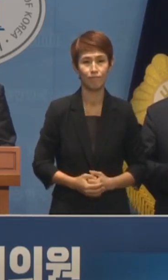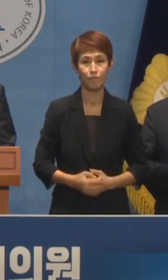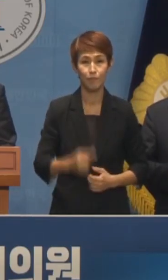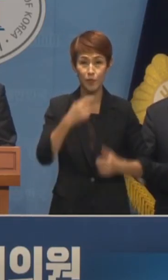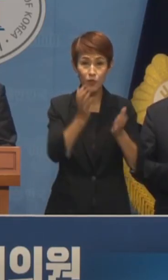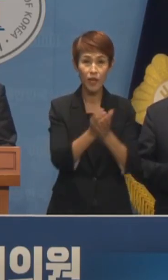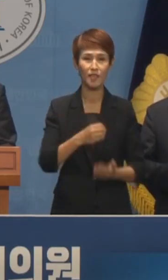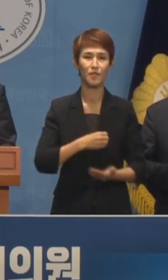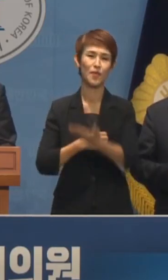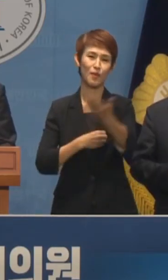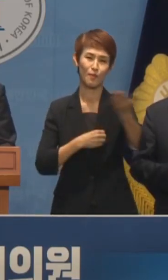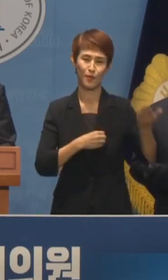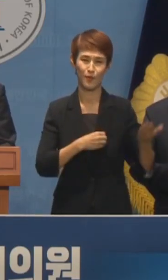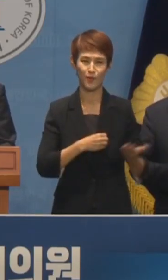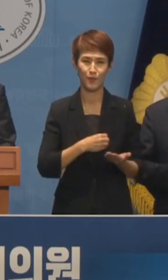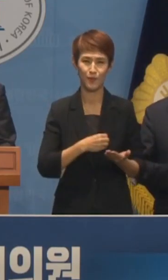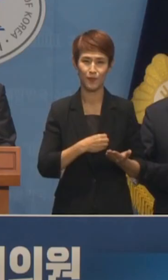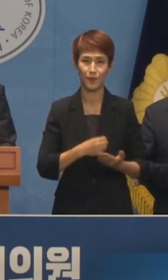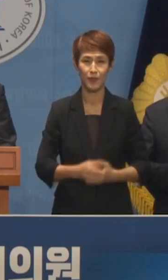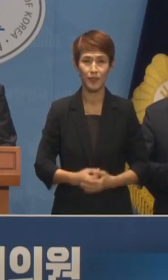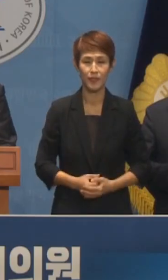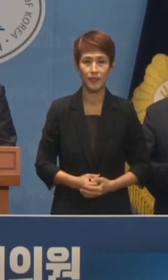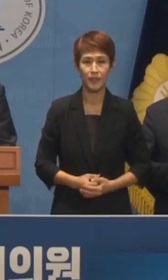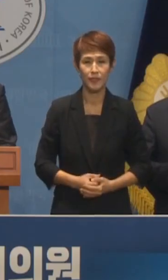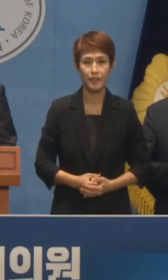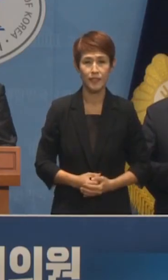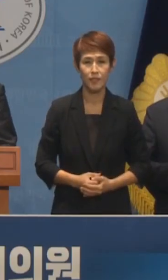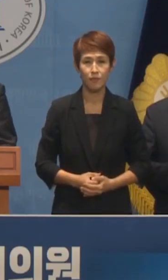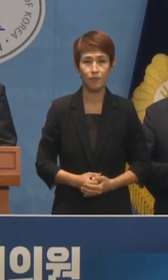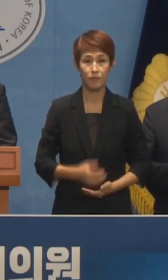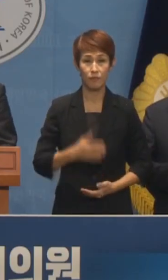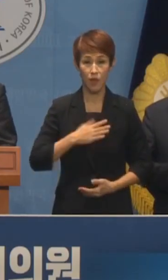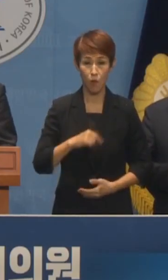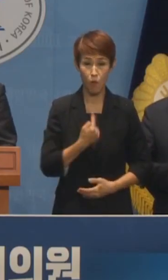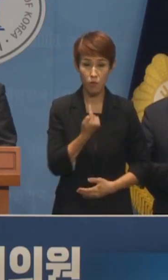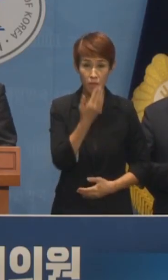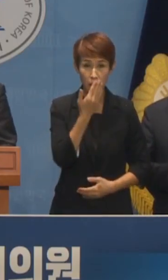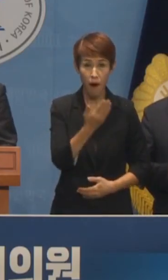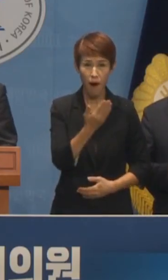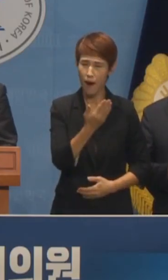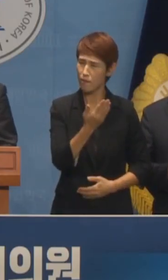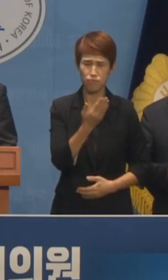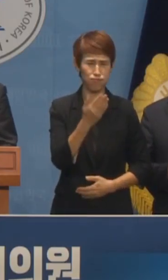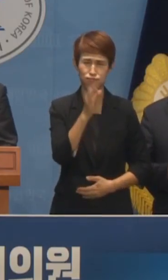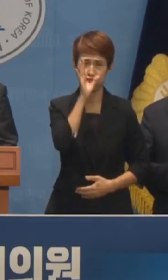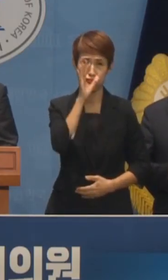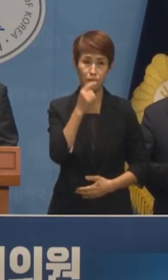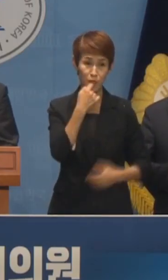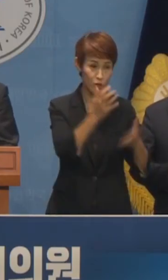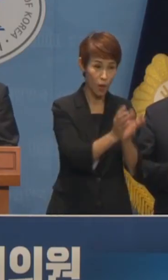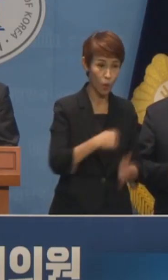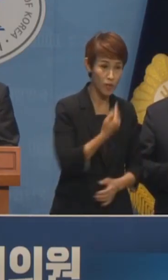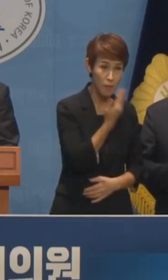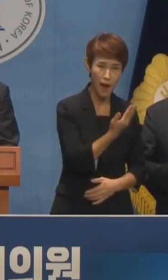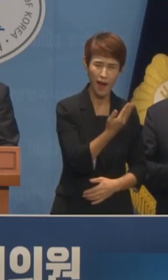민주당 당원 동지 여러분, 하지만 저 혼자, 민주당 혼자 하지